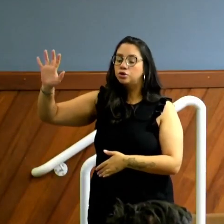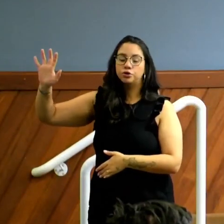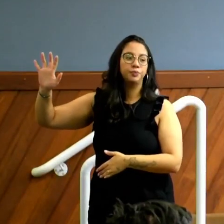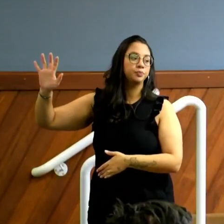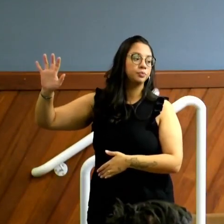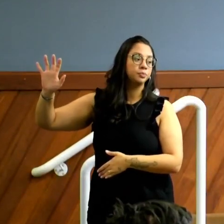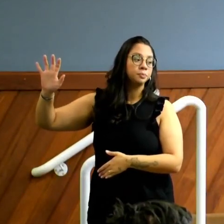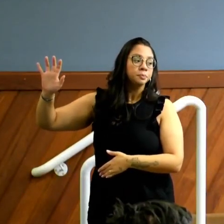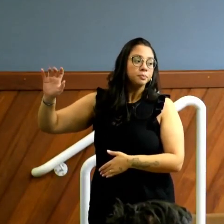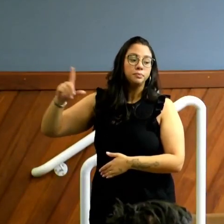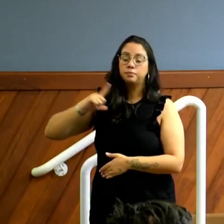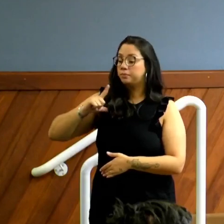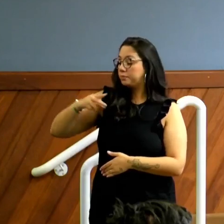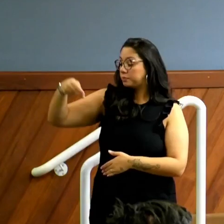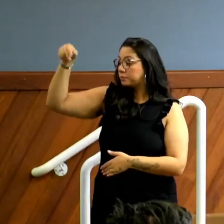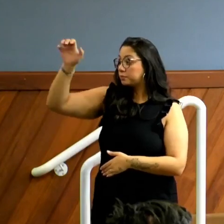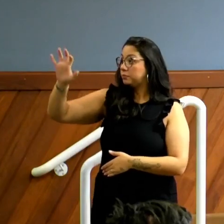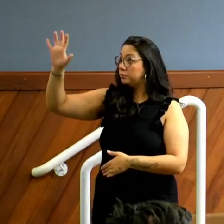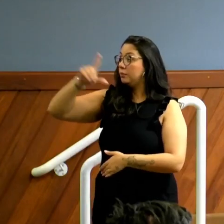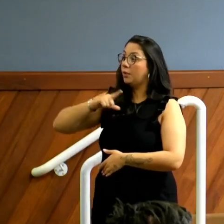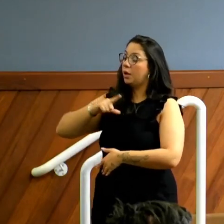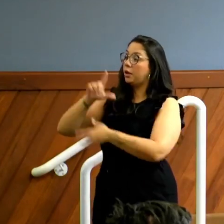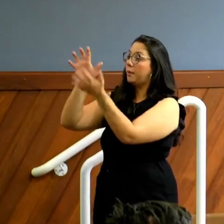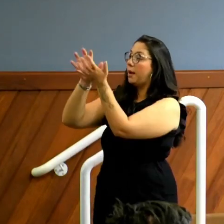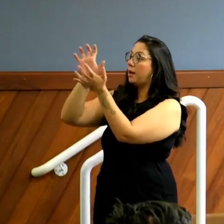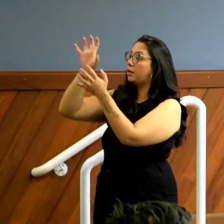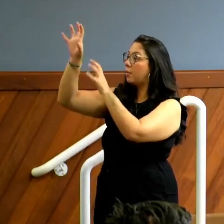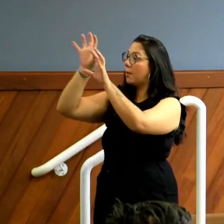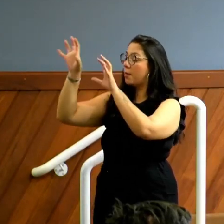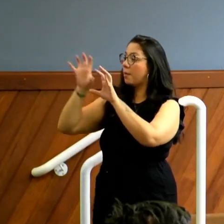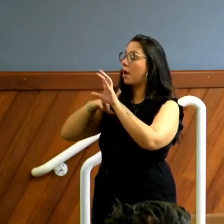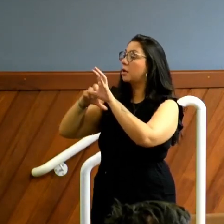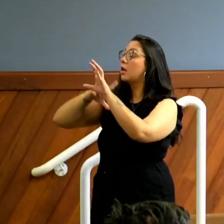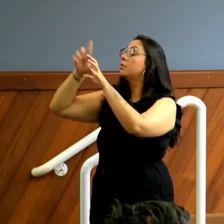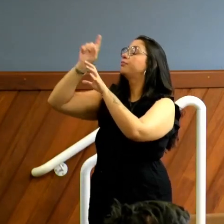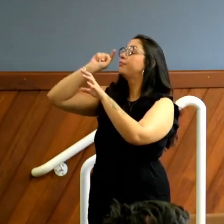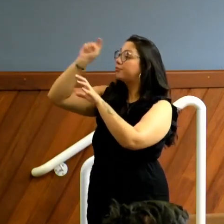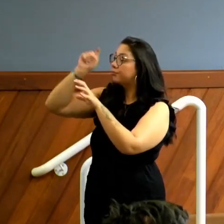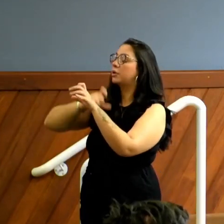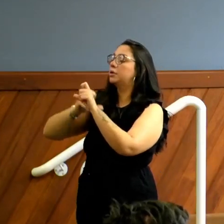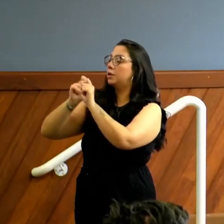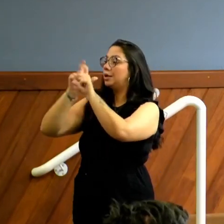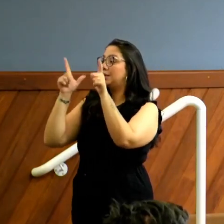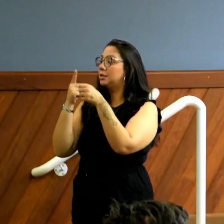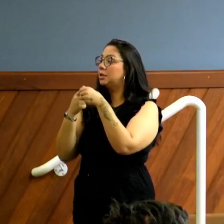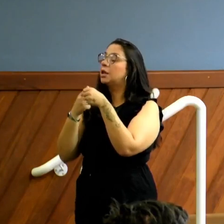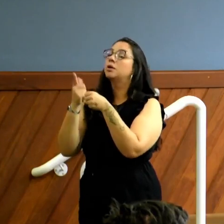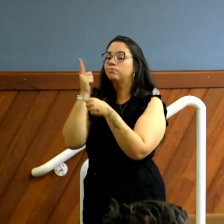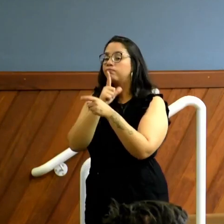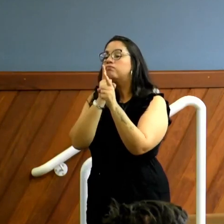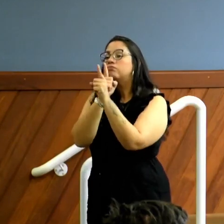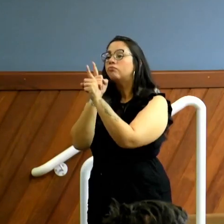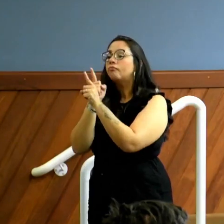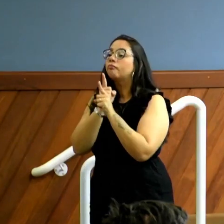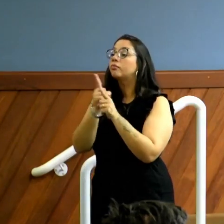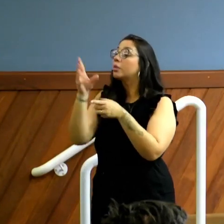Nordeste, você entra, sei lá, Paraíba, e aí você, dentro de Paraíba, você tem a cidade. E aí você consegue ir localizando dentro